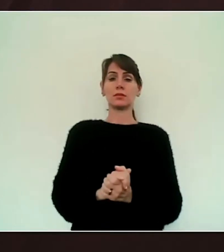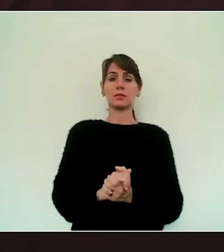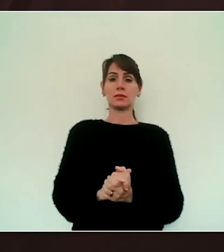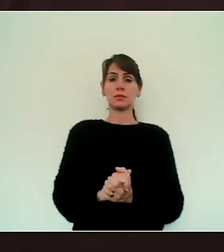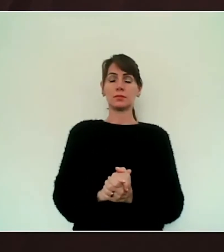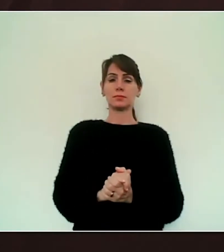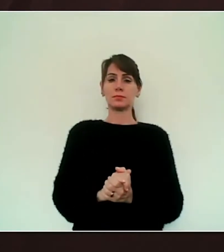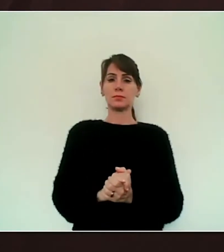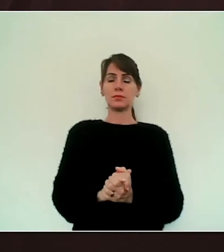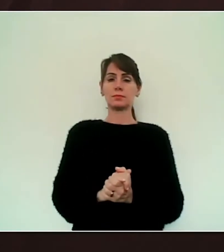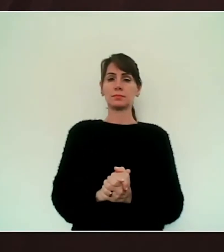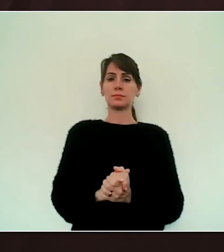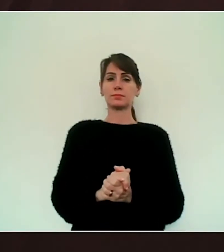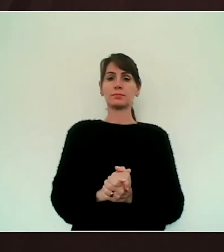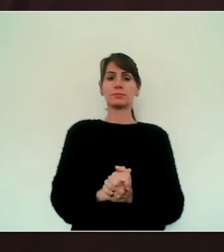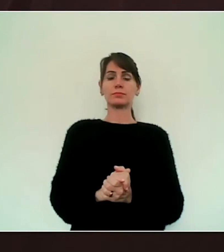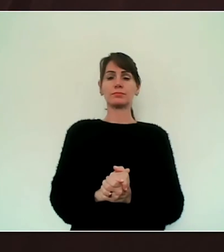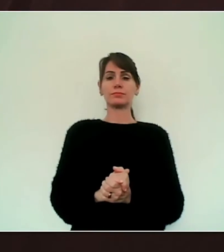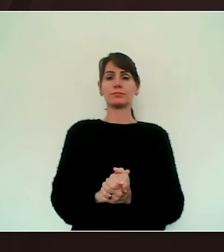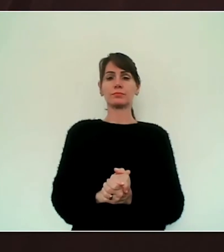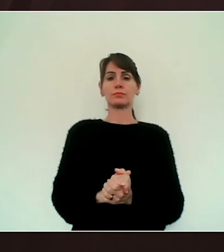muito importante